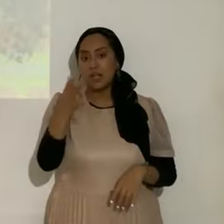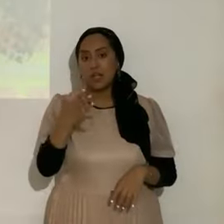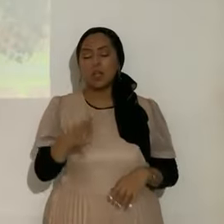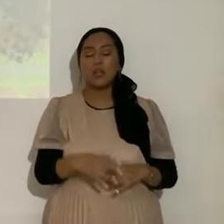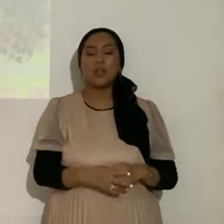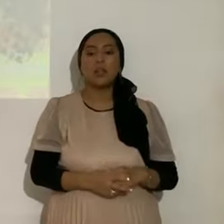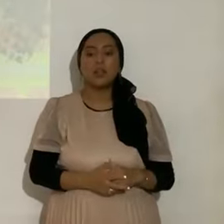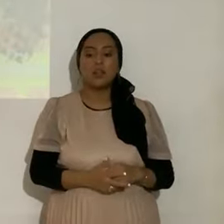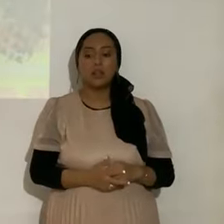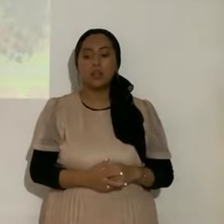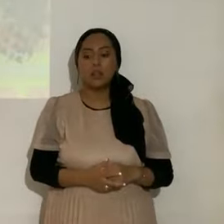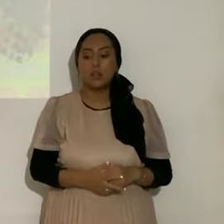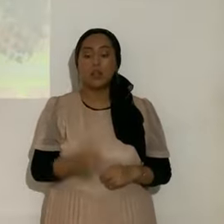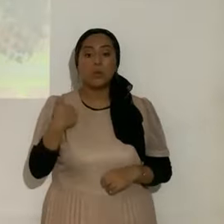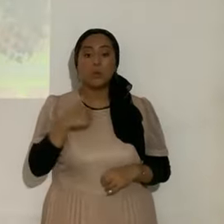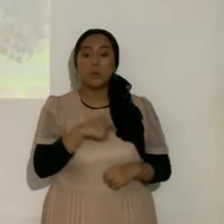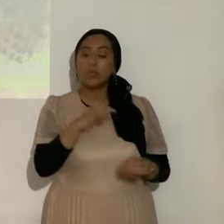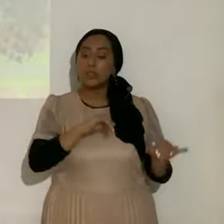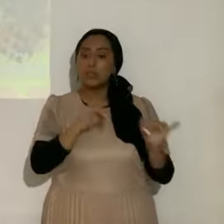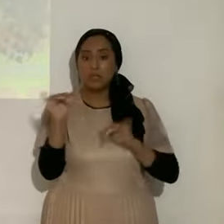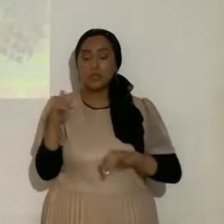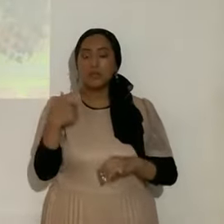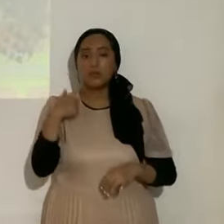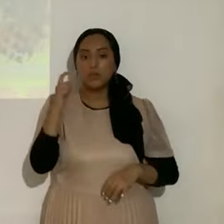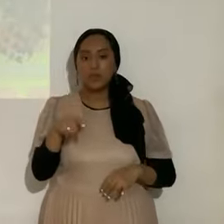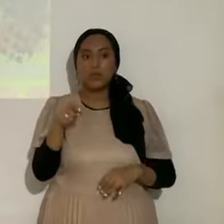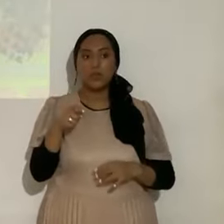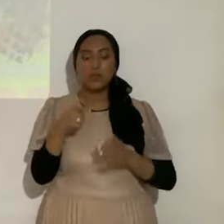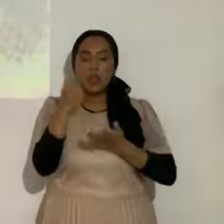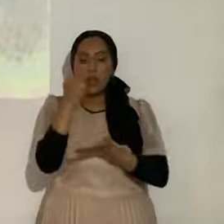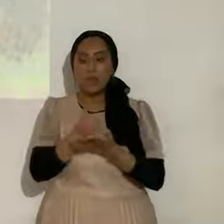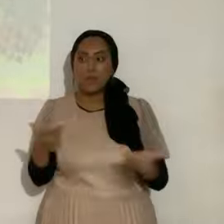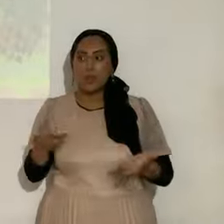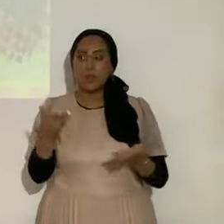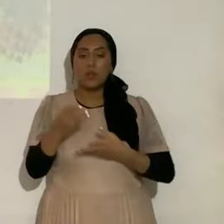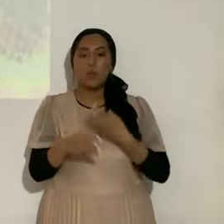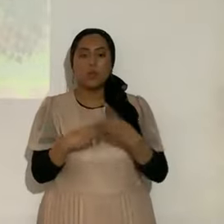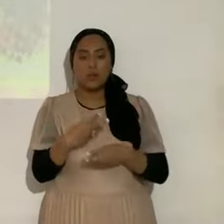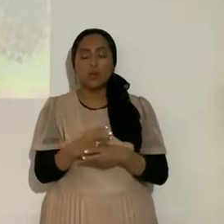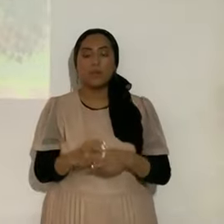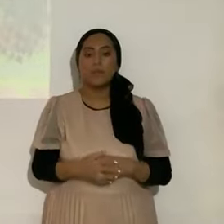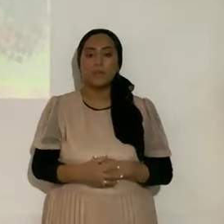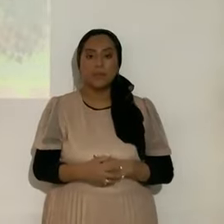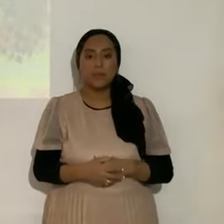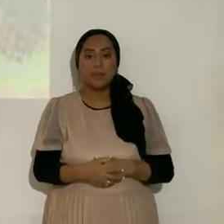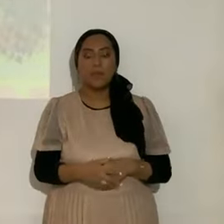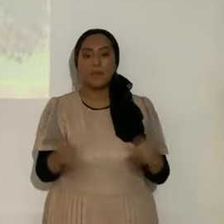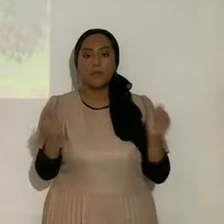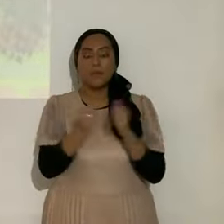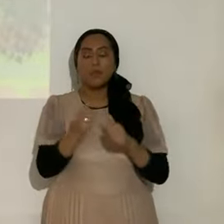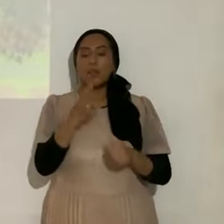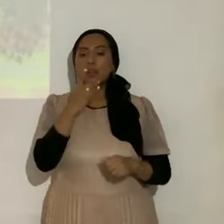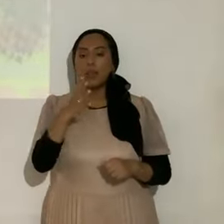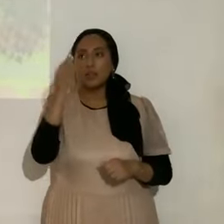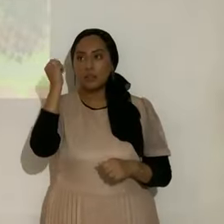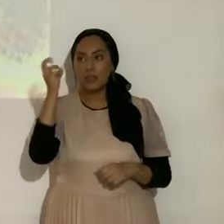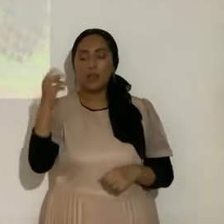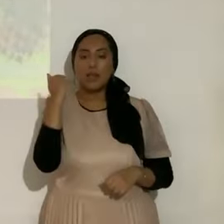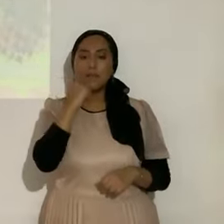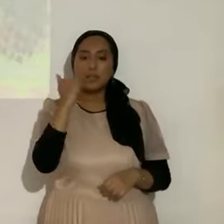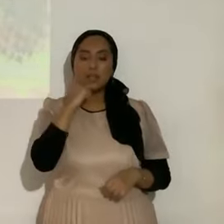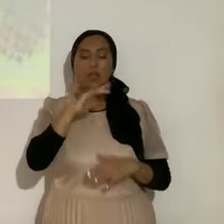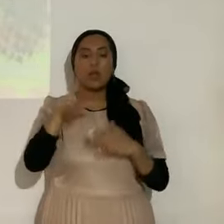sol, nosotros también debemos de influenciar este mundo con la luz de Yahshua, todos los días, todo el tiempo. Muchos